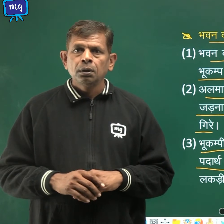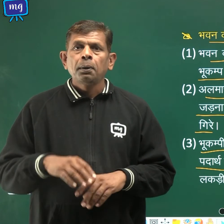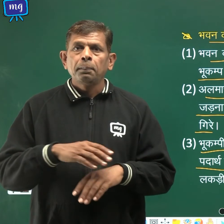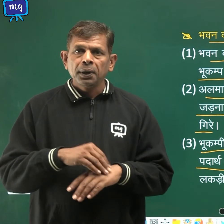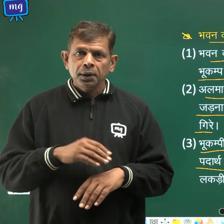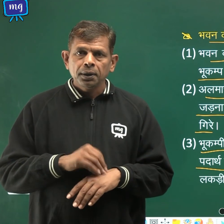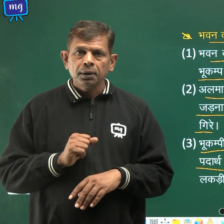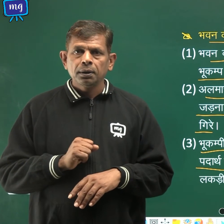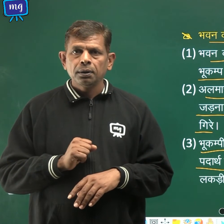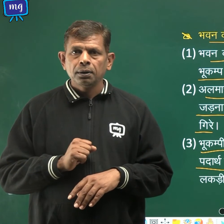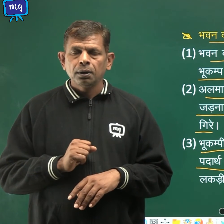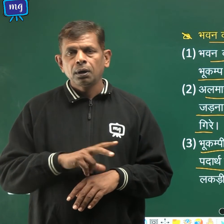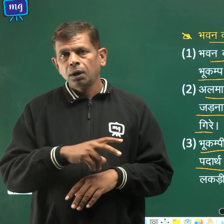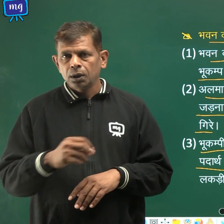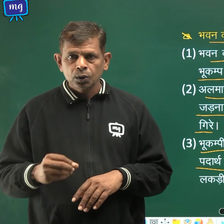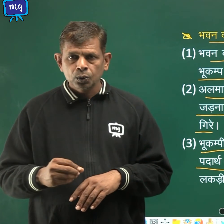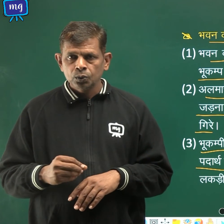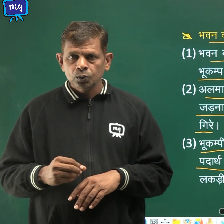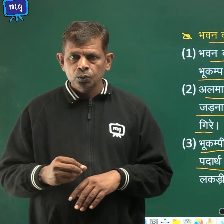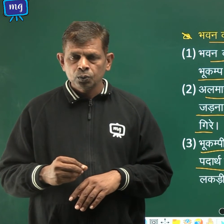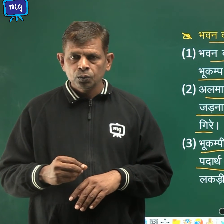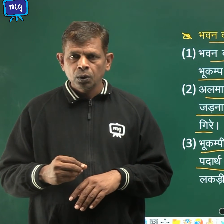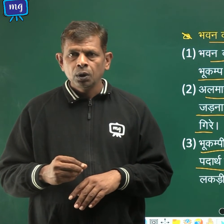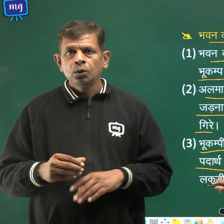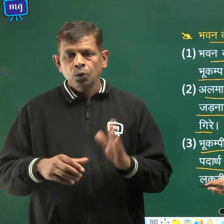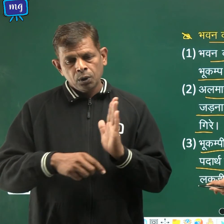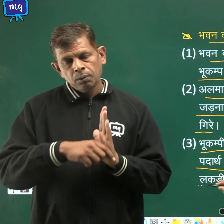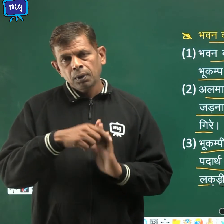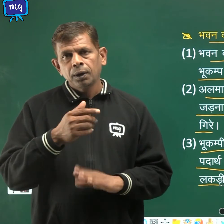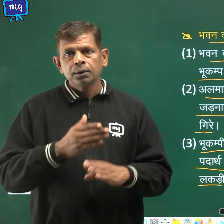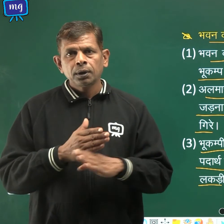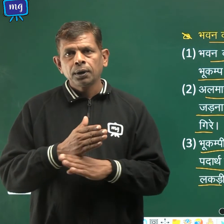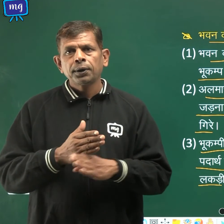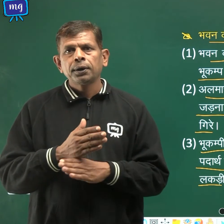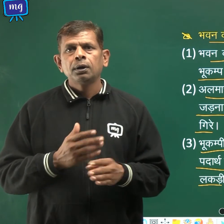मिट्टी अथवा इमारती लकड़ी का